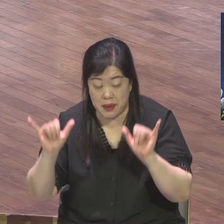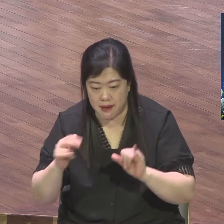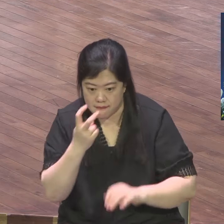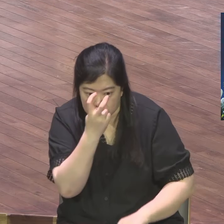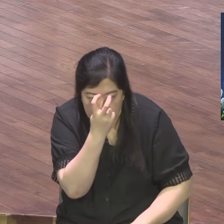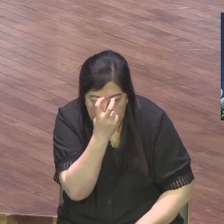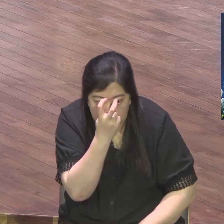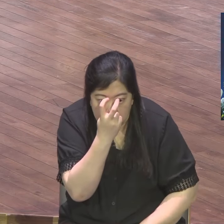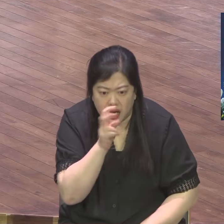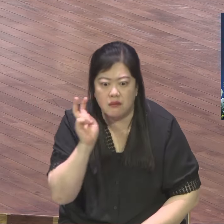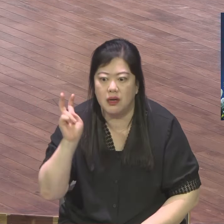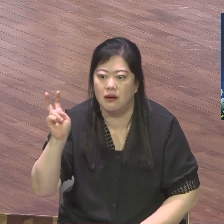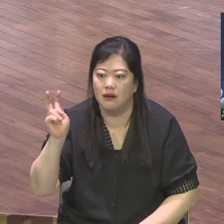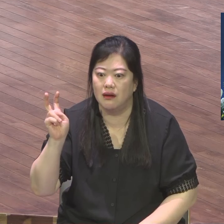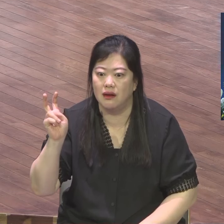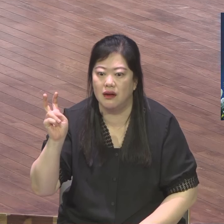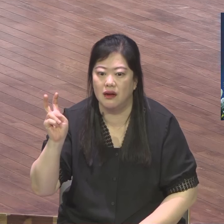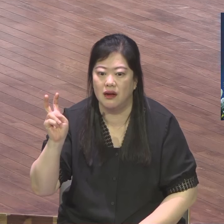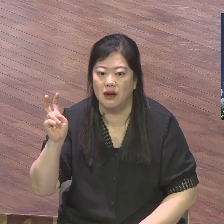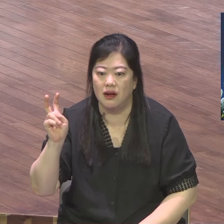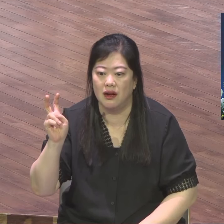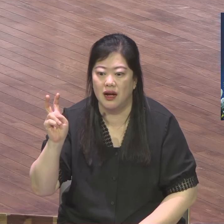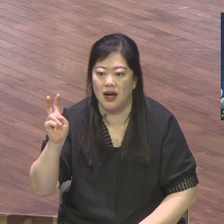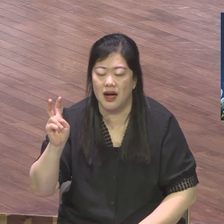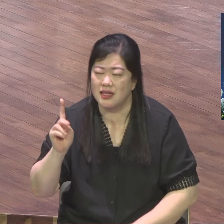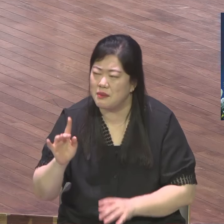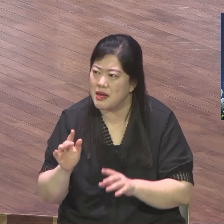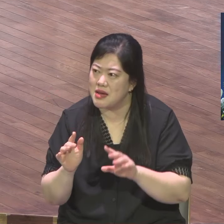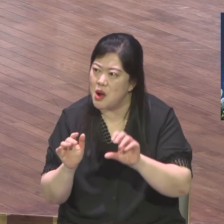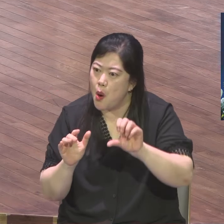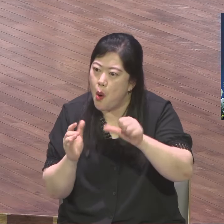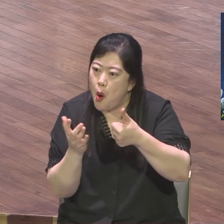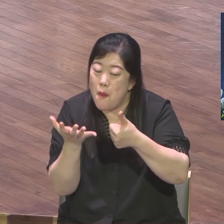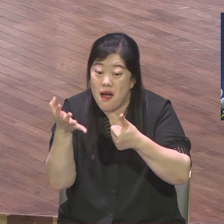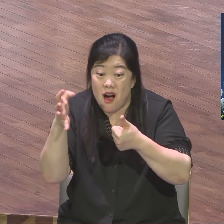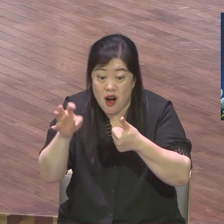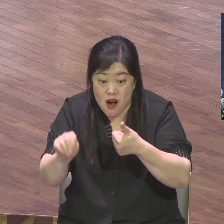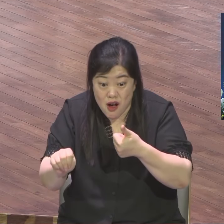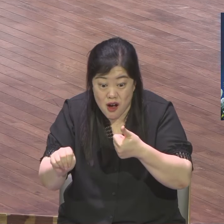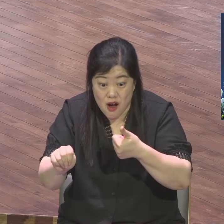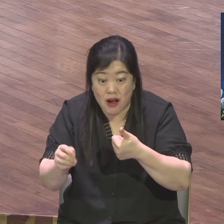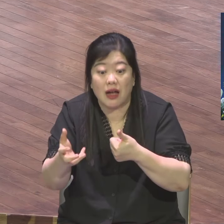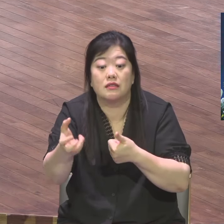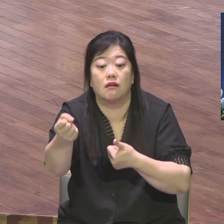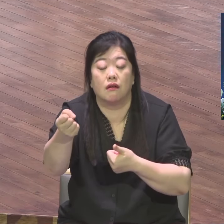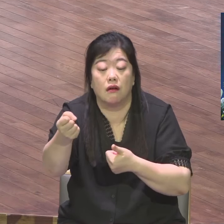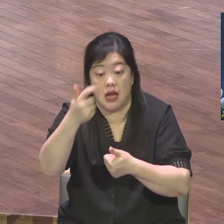들어봐요. 아니 몇 백억이 있으면 손 들어봐요. 거의 없어요.